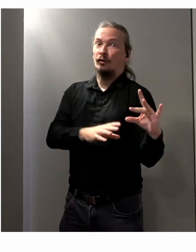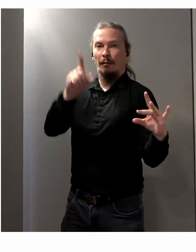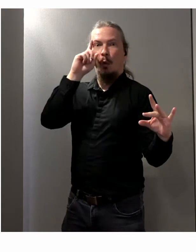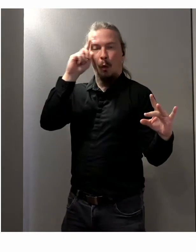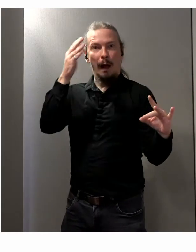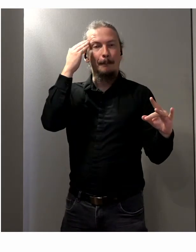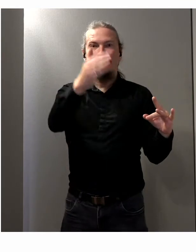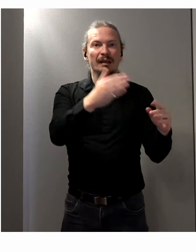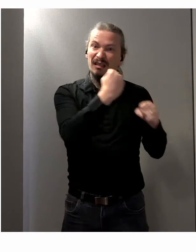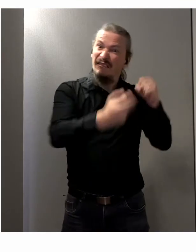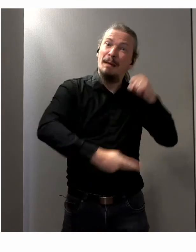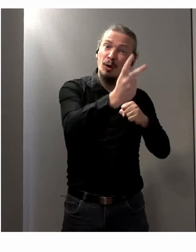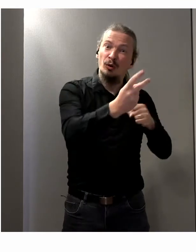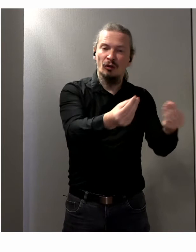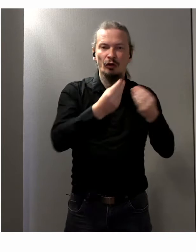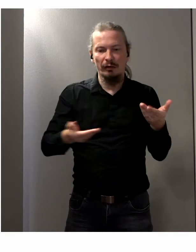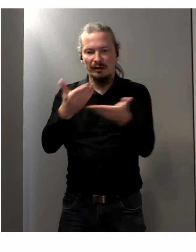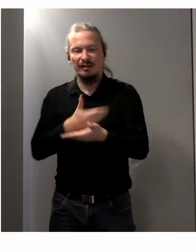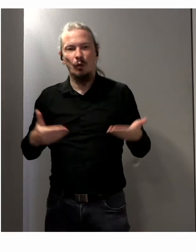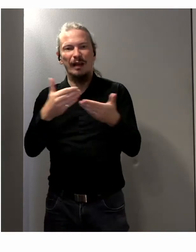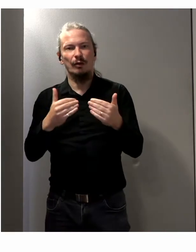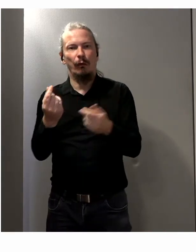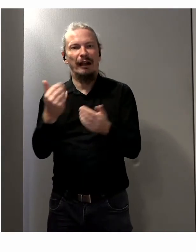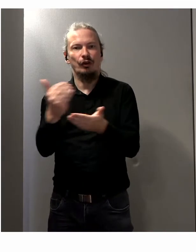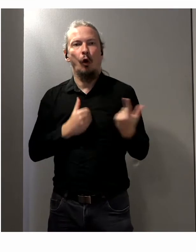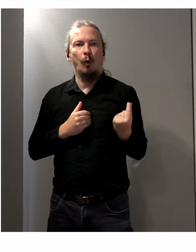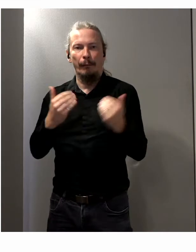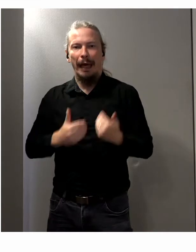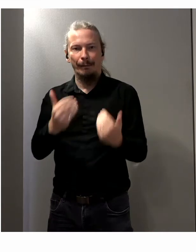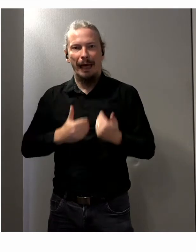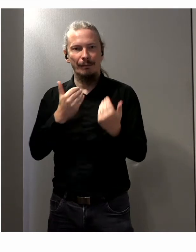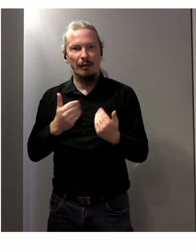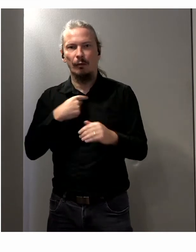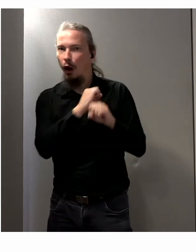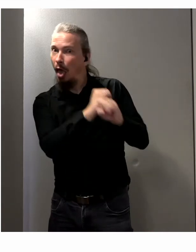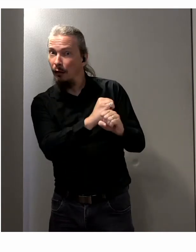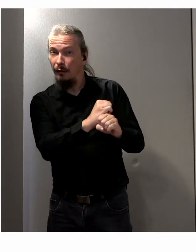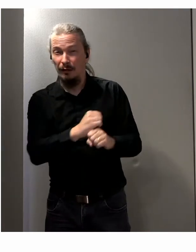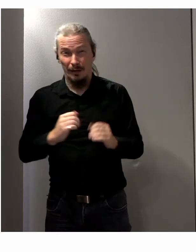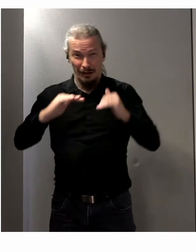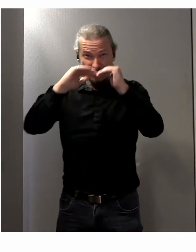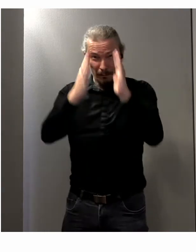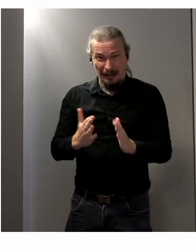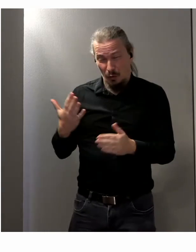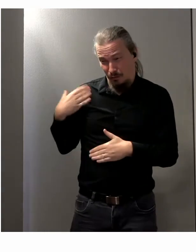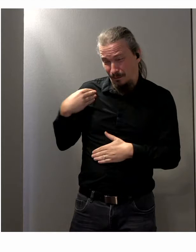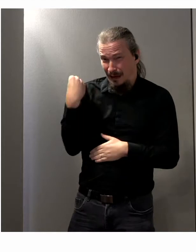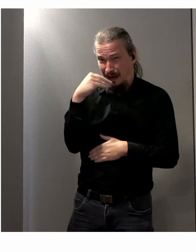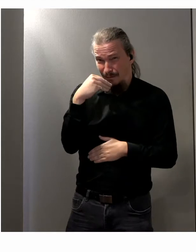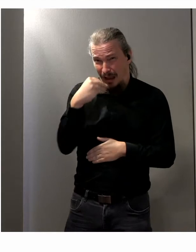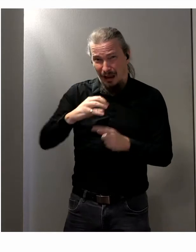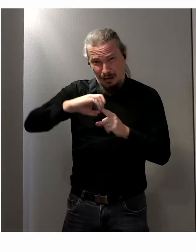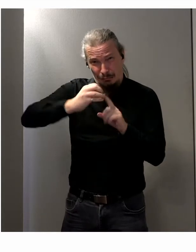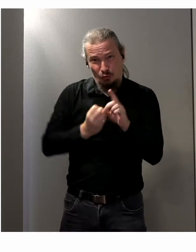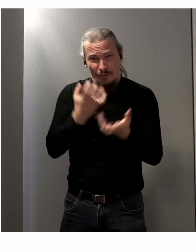pouvoir d'achat stagner, et son mari devenir de plus en plus dépendant. Nous venons de passer l'hiver dans une maison à 14-15 degrés pour tenir le budget dans le vert, et